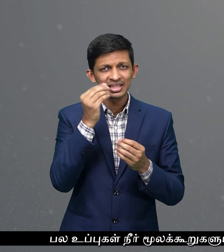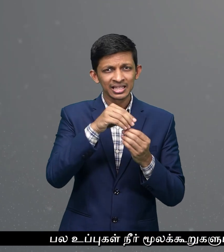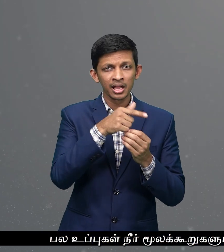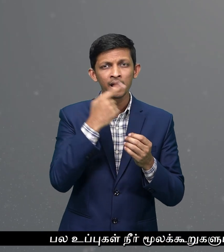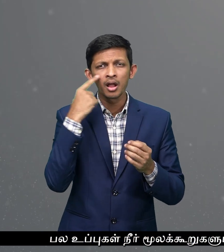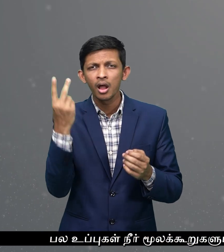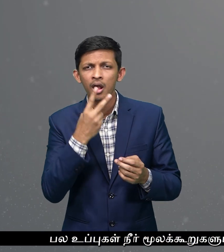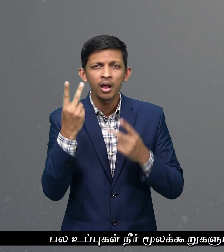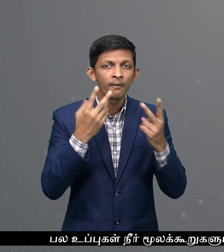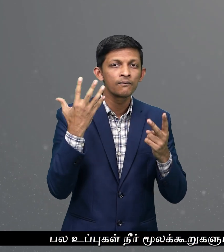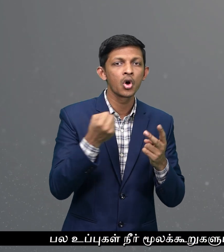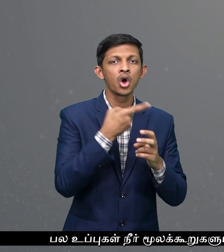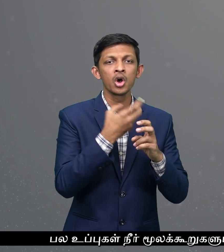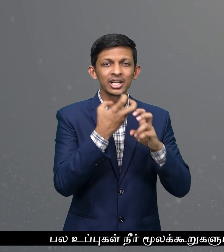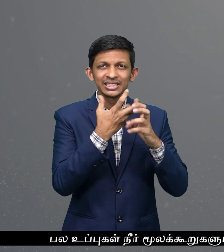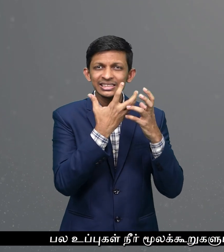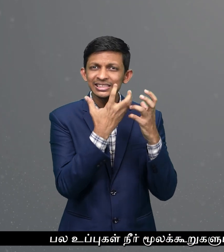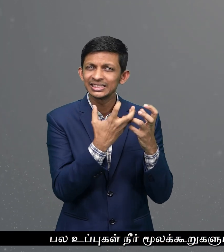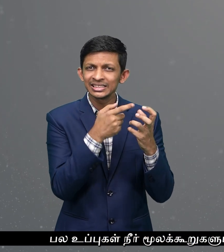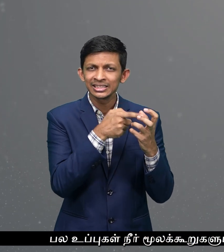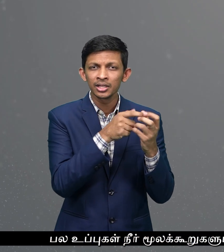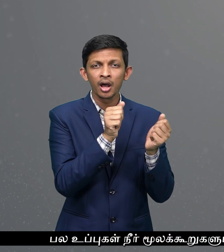நீர் மூலக்கூறுகளுடன் படிகங்களாக காணப்படுகின்றன.